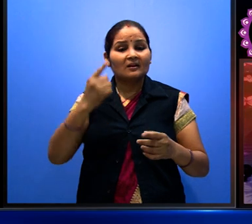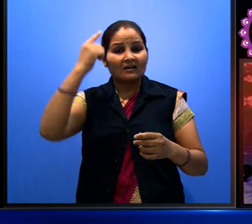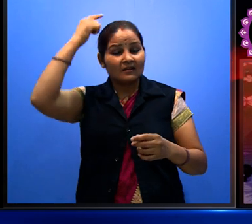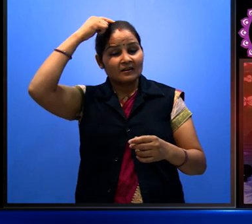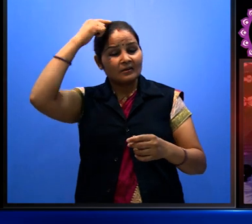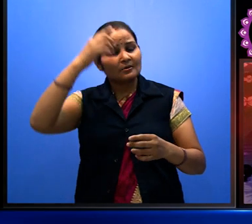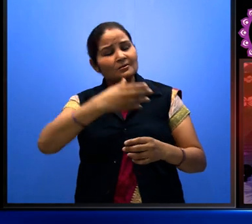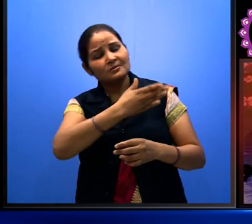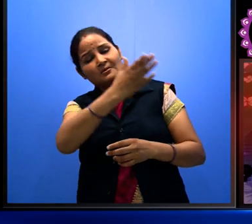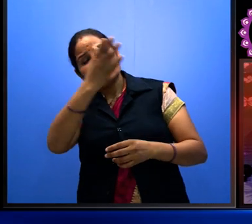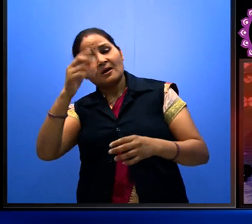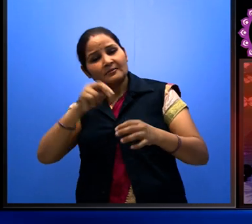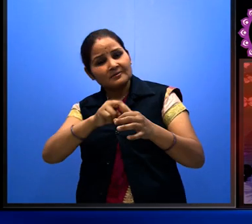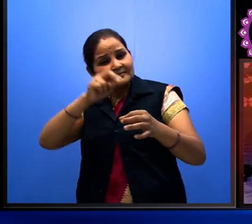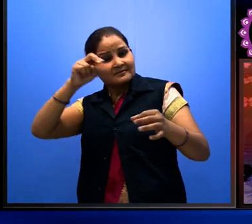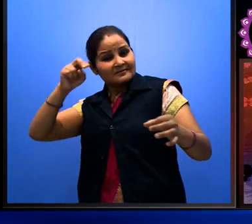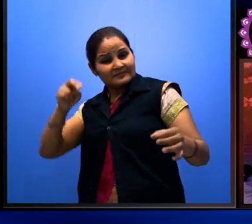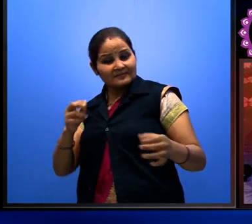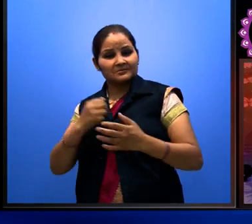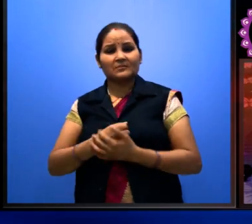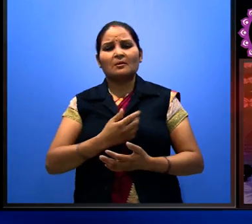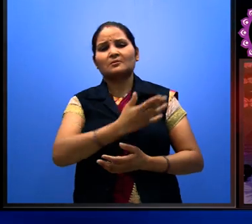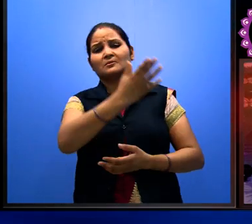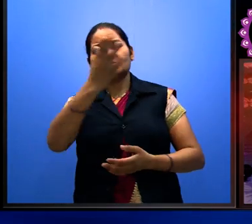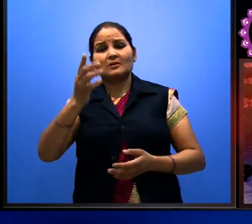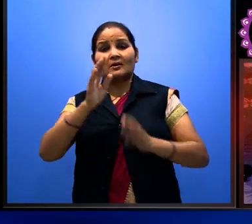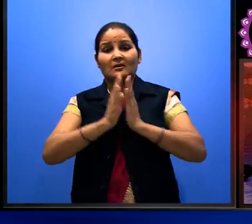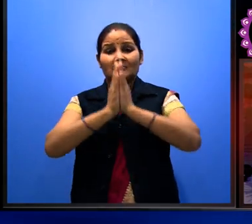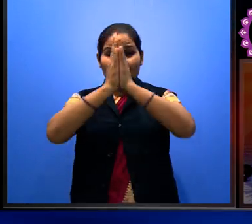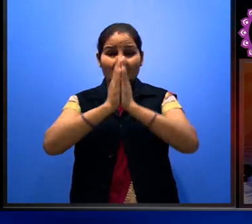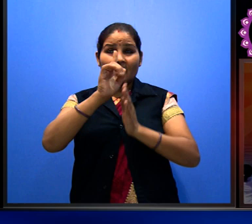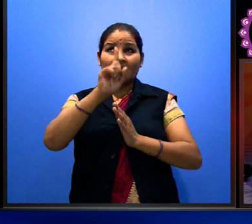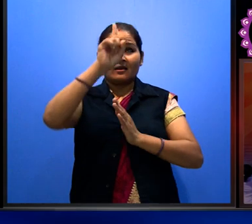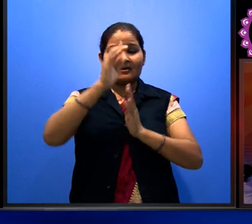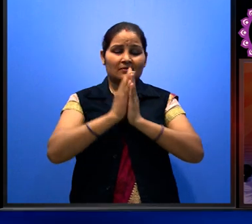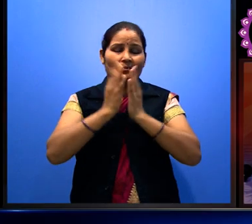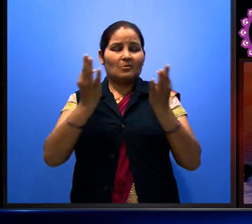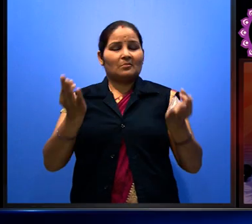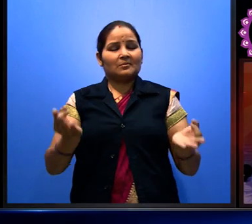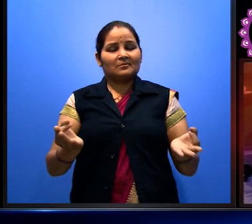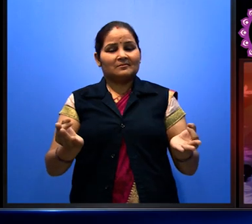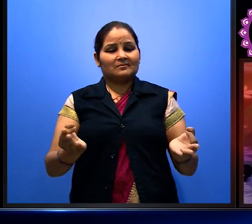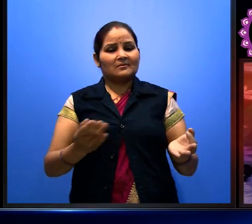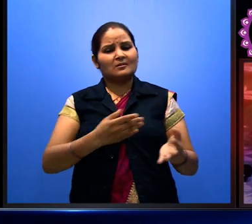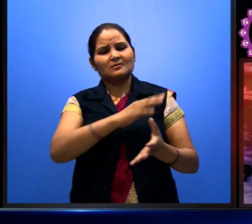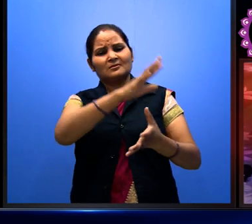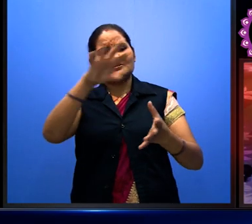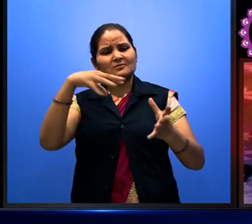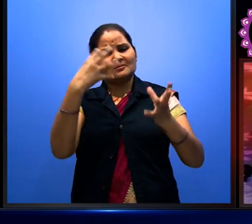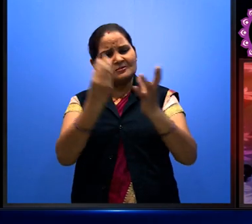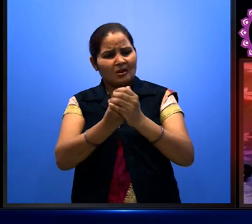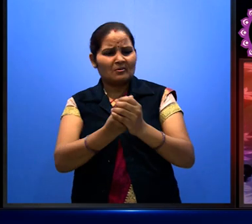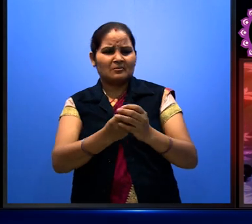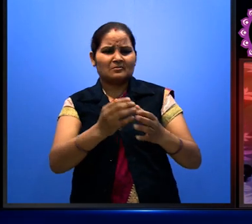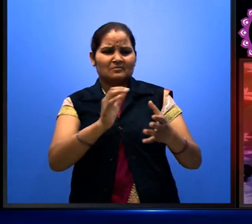बुद्धि योग सब से निकाल कर हम एक पिता परमात्मा में लगाएं, सब संग तोड़